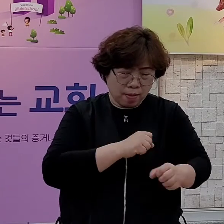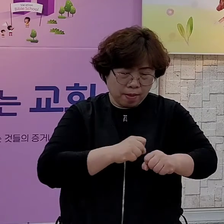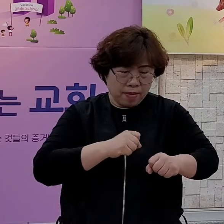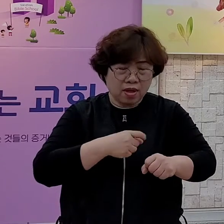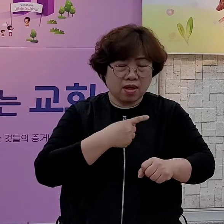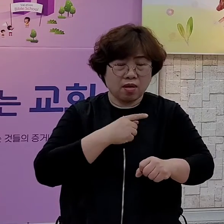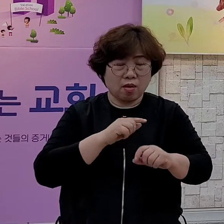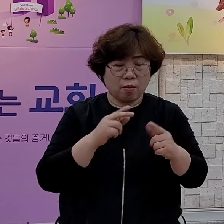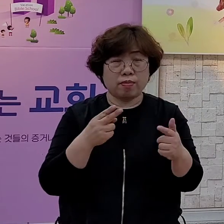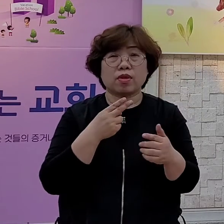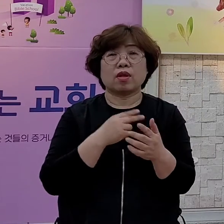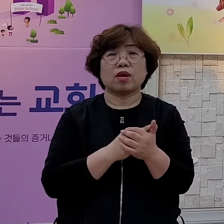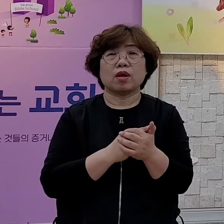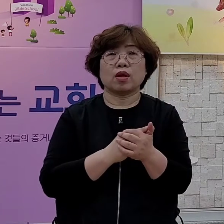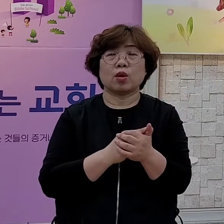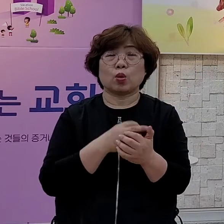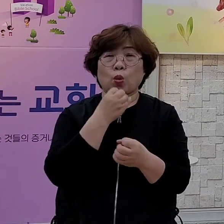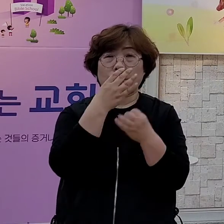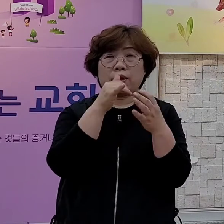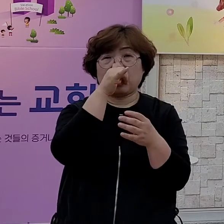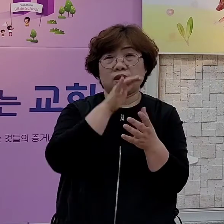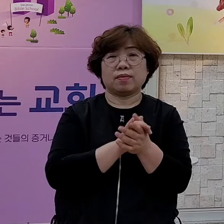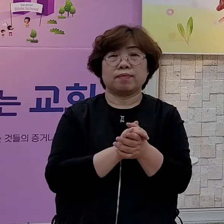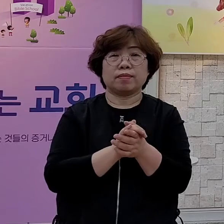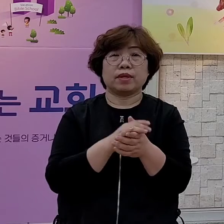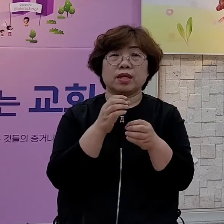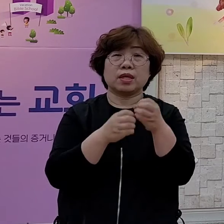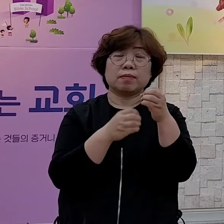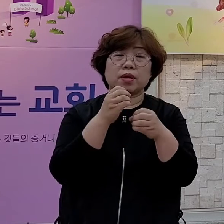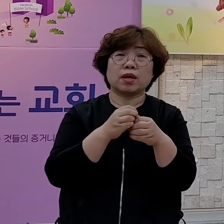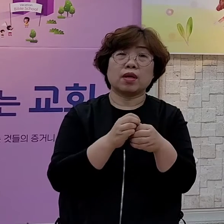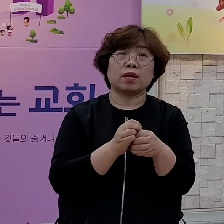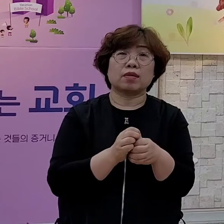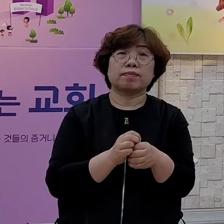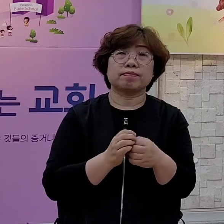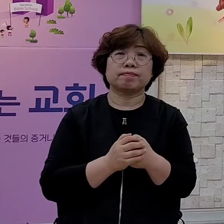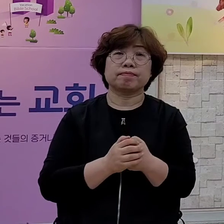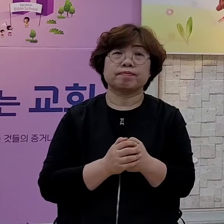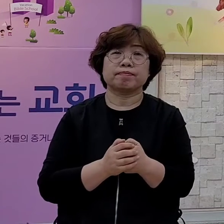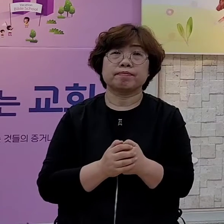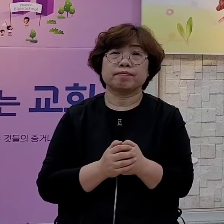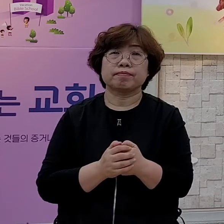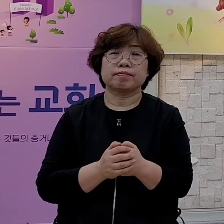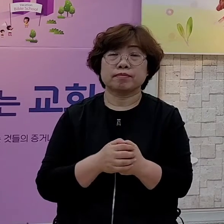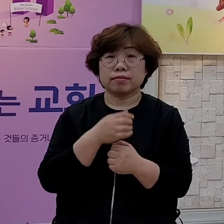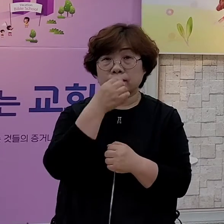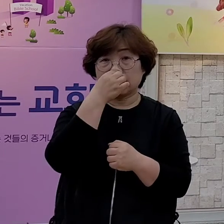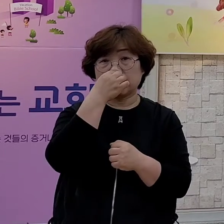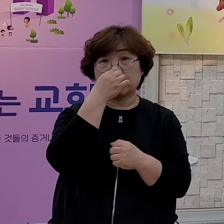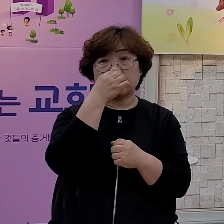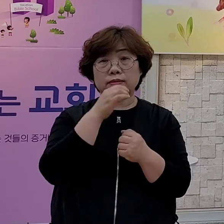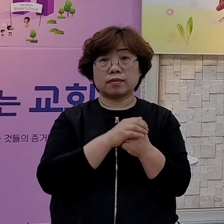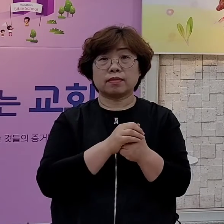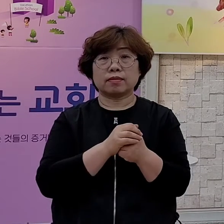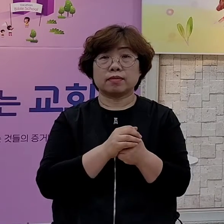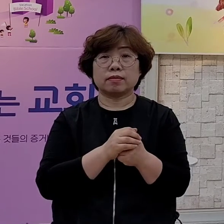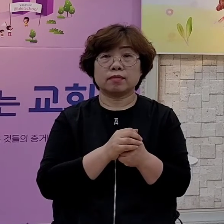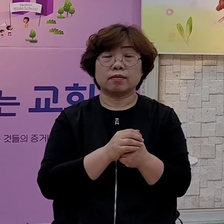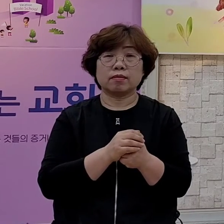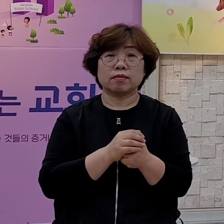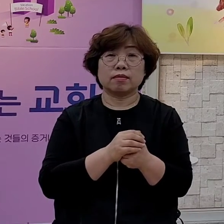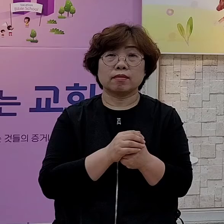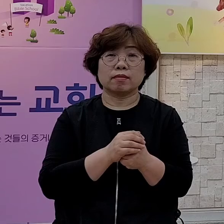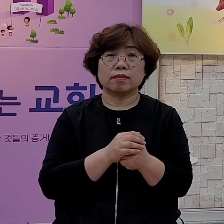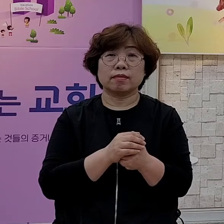이런 고백을 합니다. 시편 119편 11절을 한번 보여주세요. 우리 다 같이 한번 읽어볼까요?